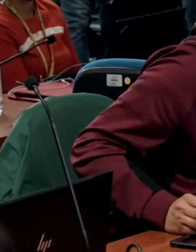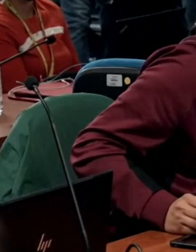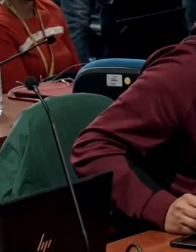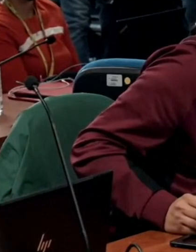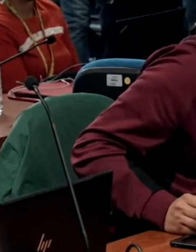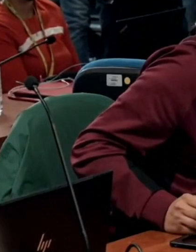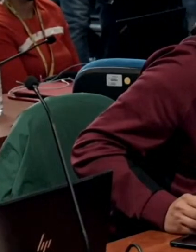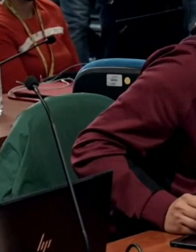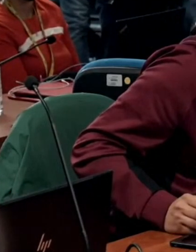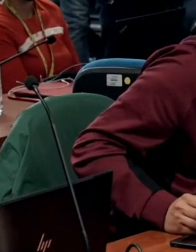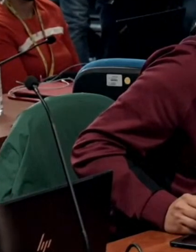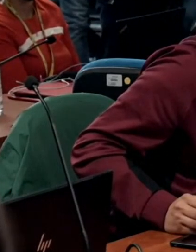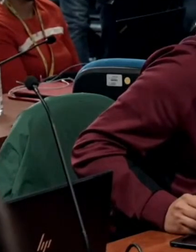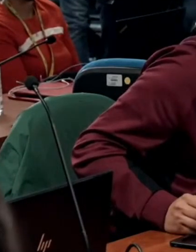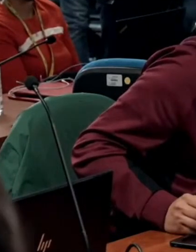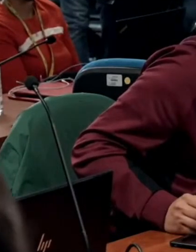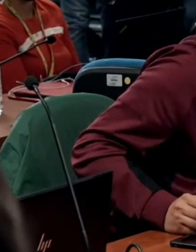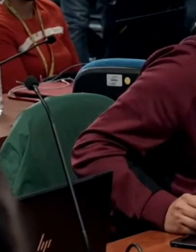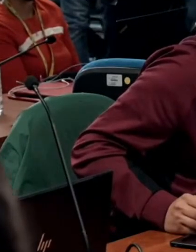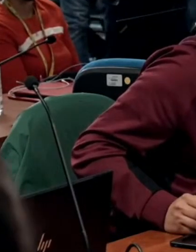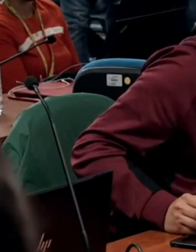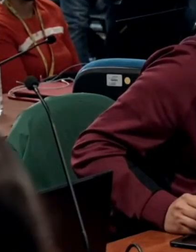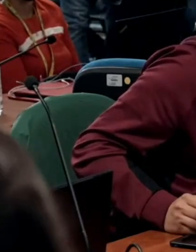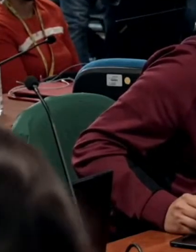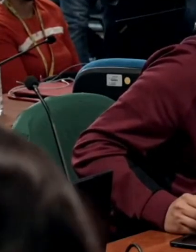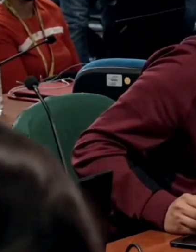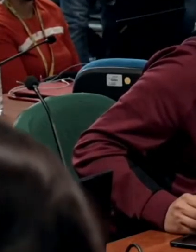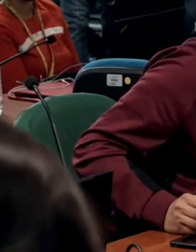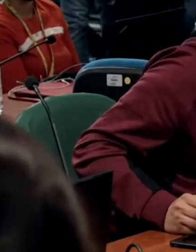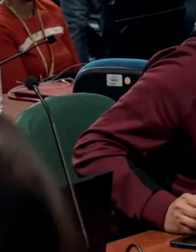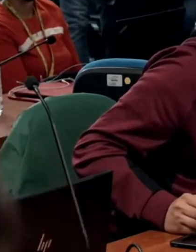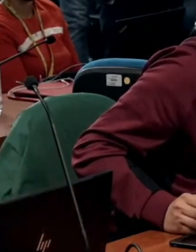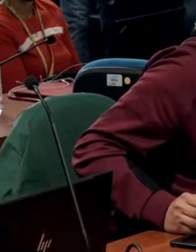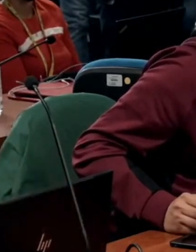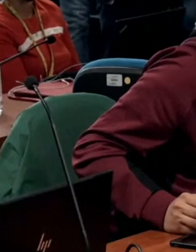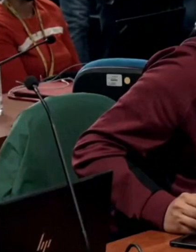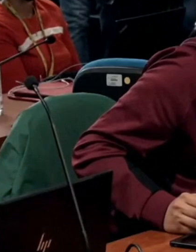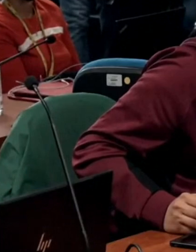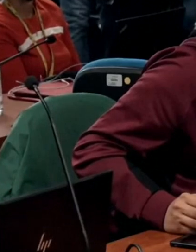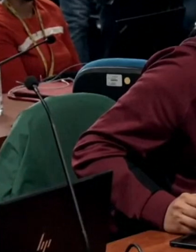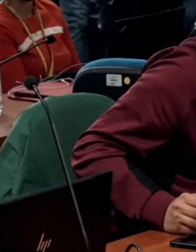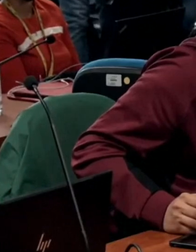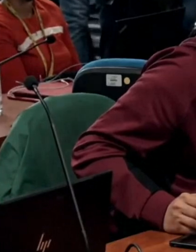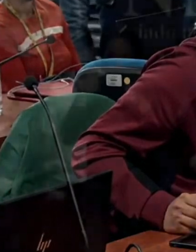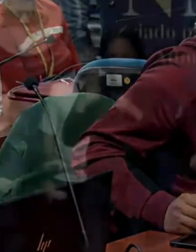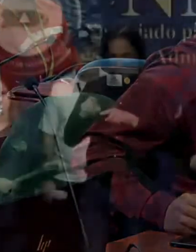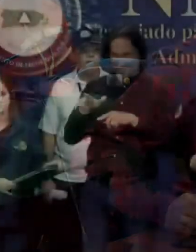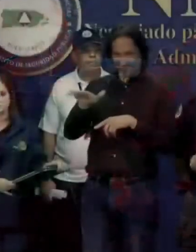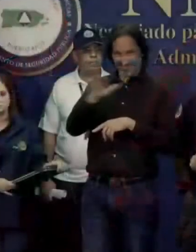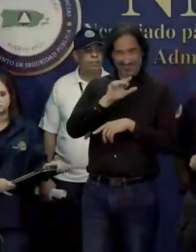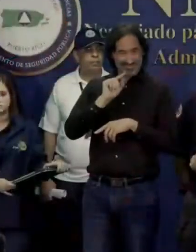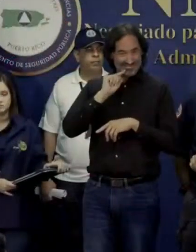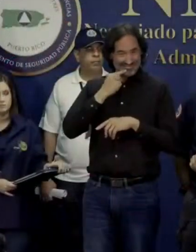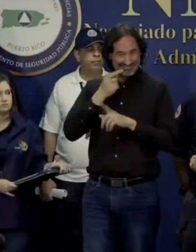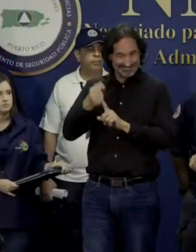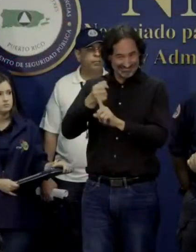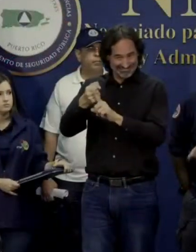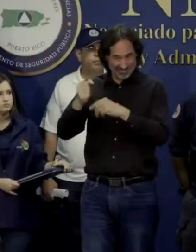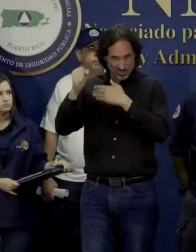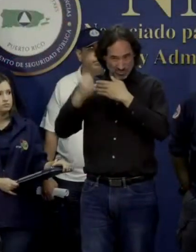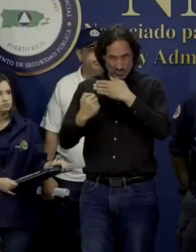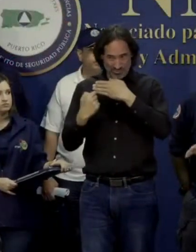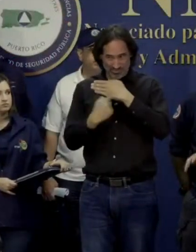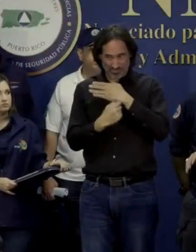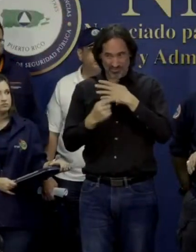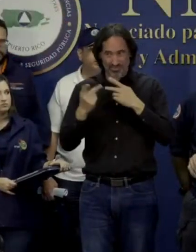mantienen allí brigadas asignadas para evaluar los daños, porque ciertamente esa es el área que va a estar. Sí, ya hay personal terrestre haciendo la evaluación.